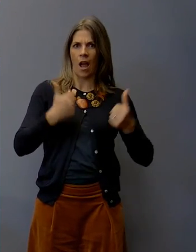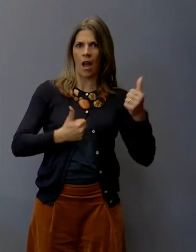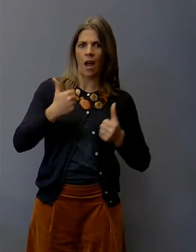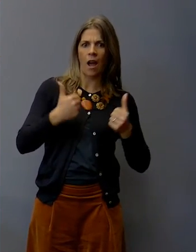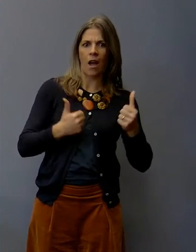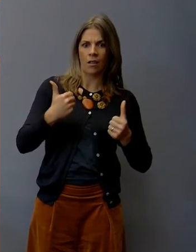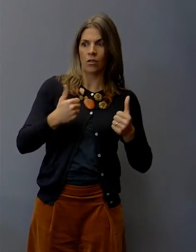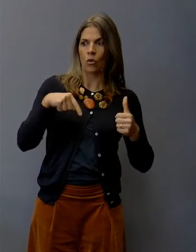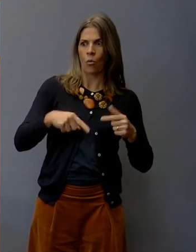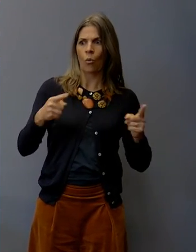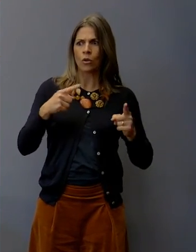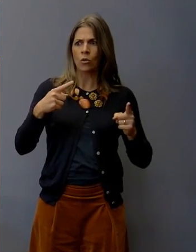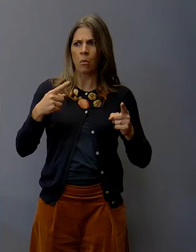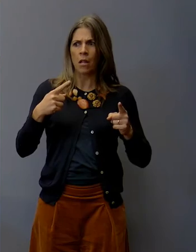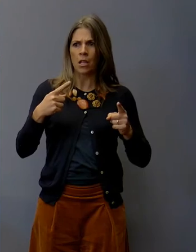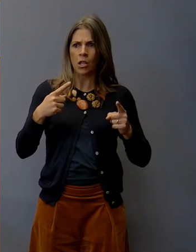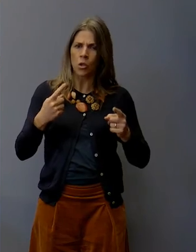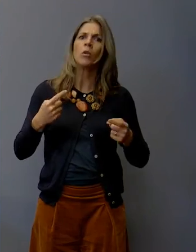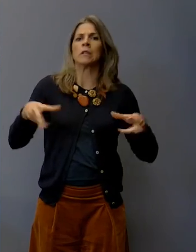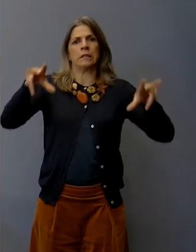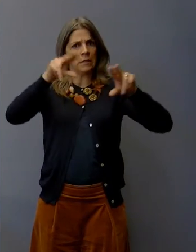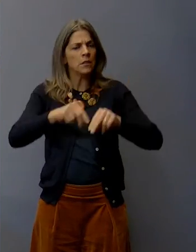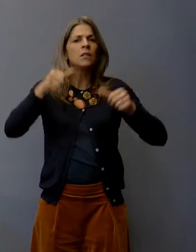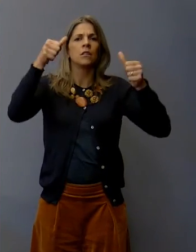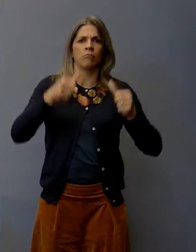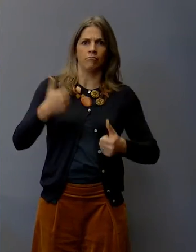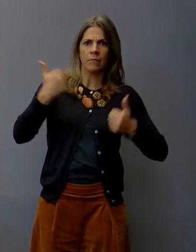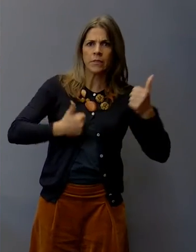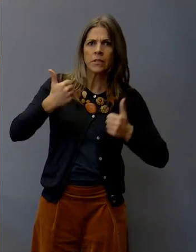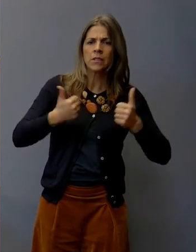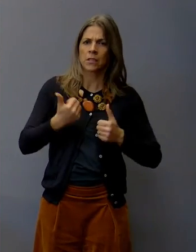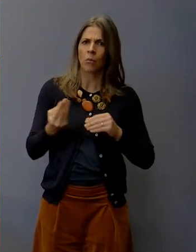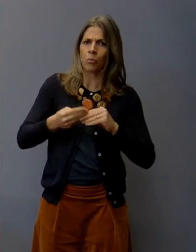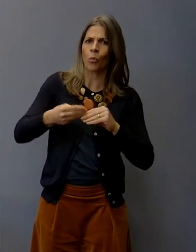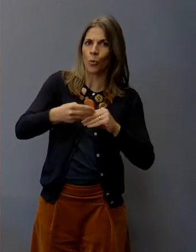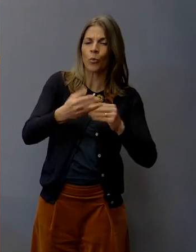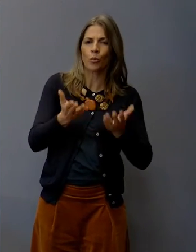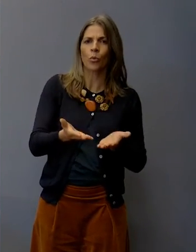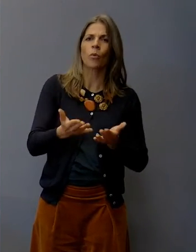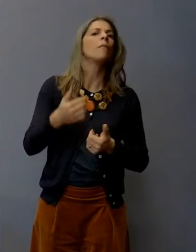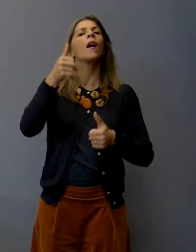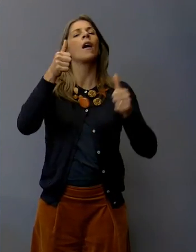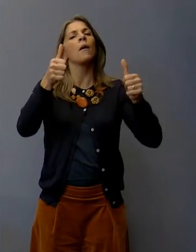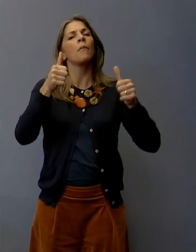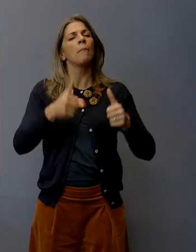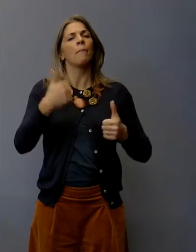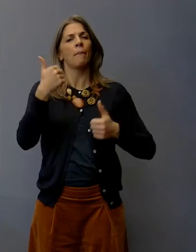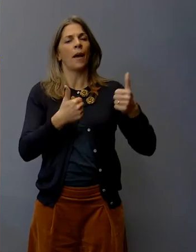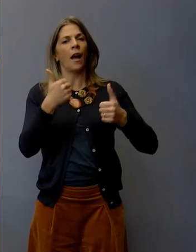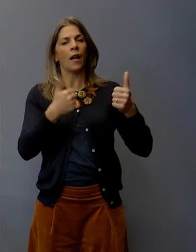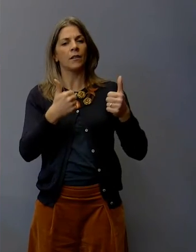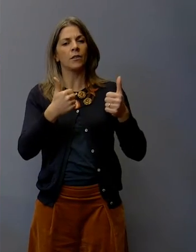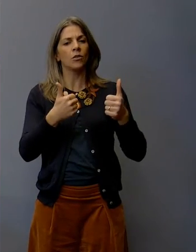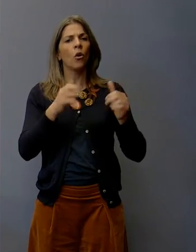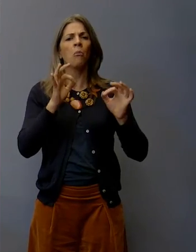periodo grave emergenza sanitaria bandi non di stretta competenza dei